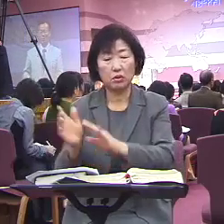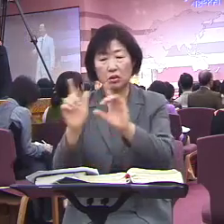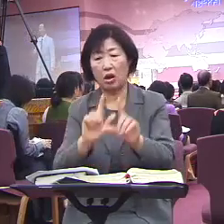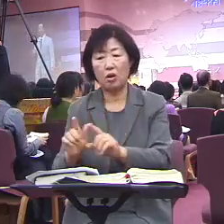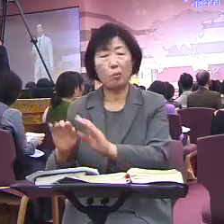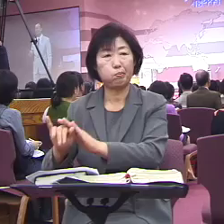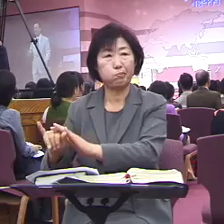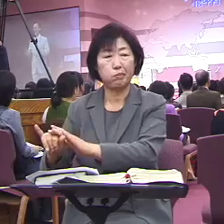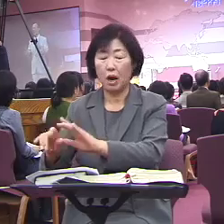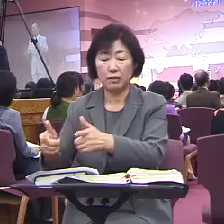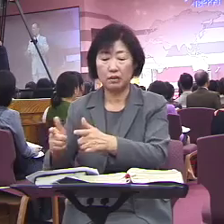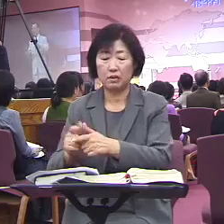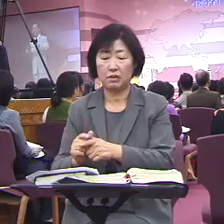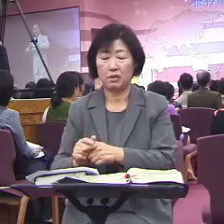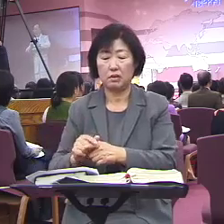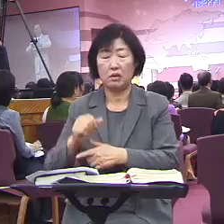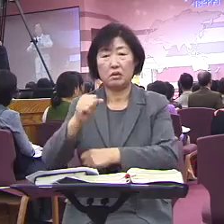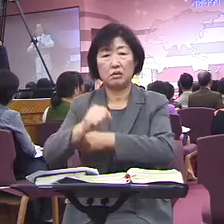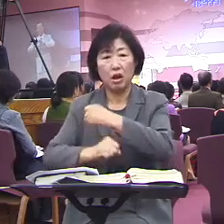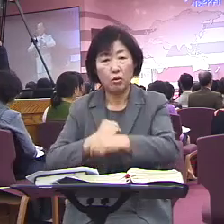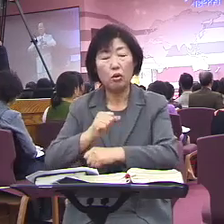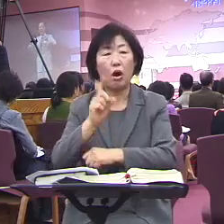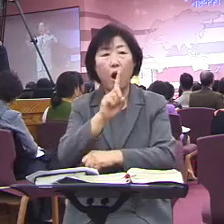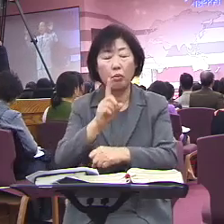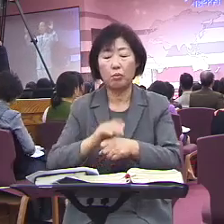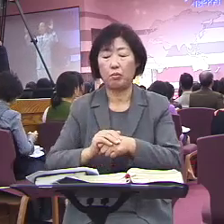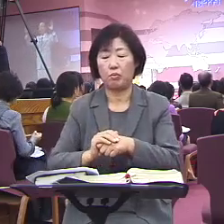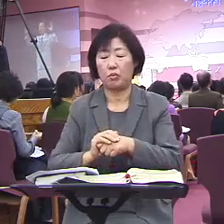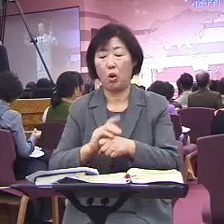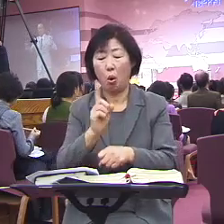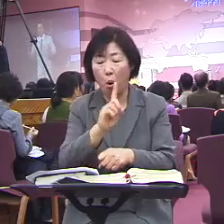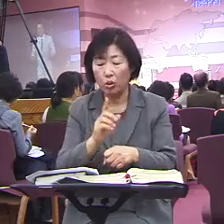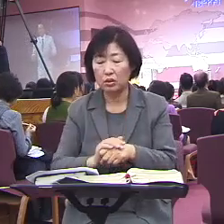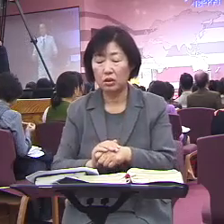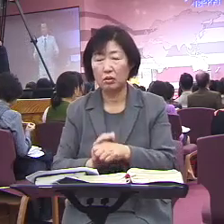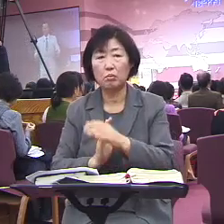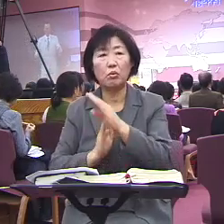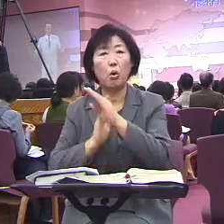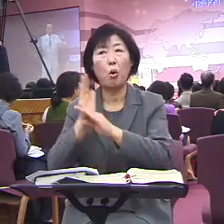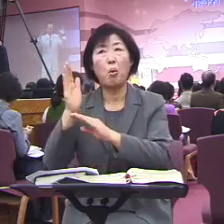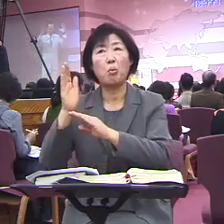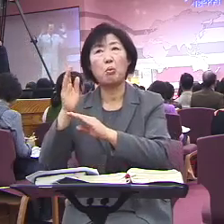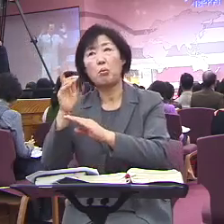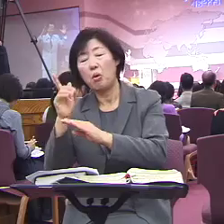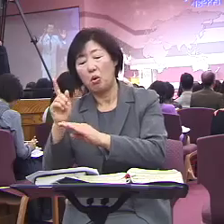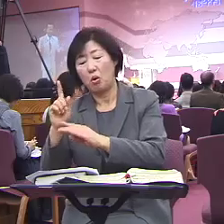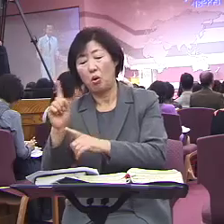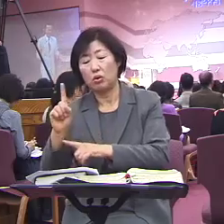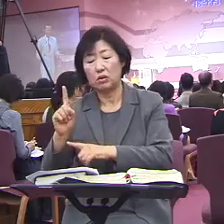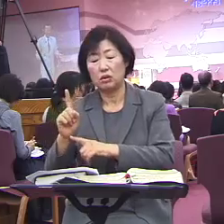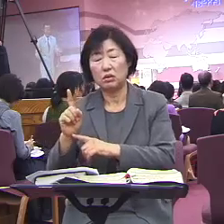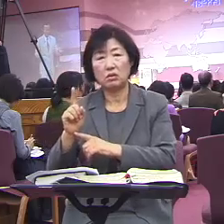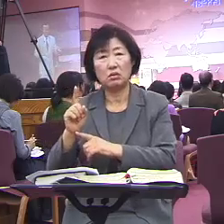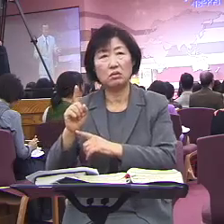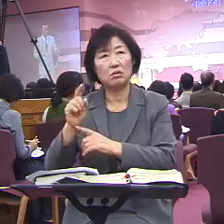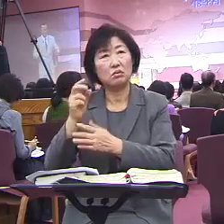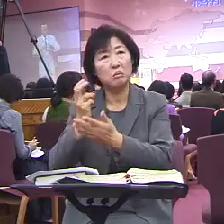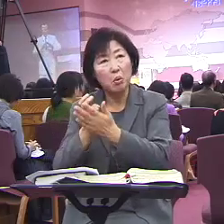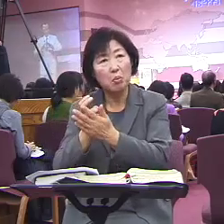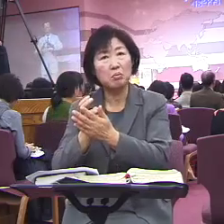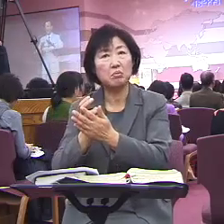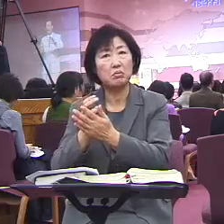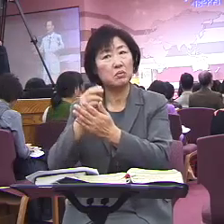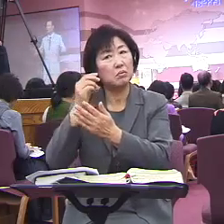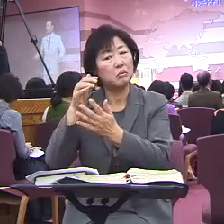아닙니다. 왜냐하면요, 여러분 자유가 아무런 어떠한 오버사이트나 어떠한 그 가이드라인이 없이 지침이